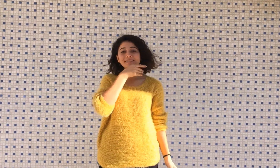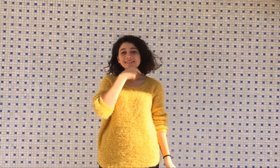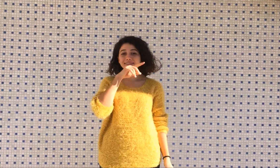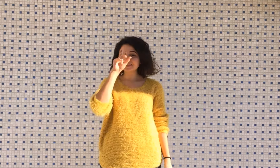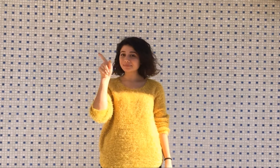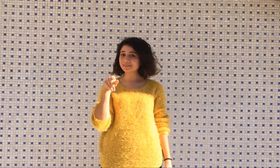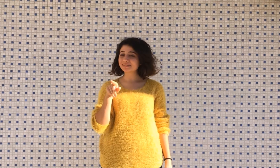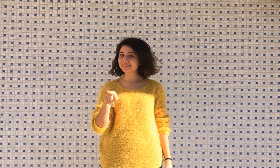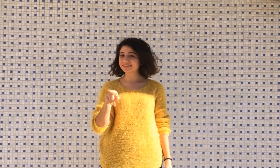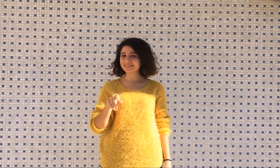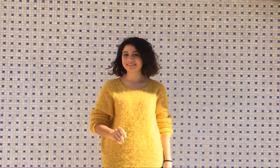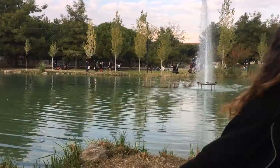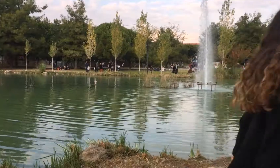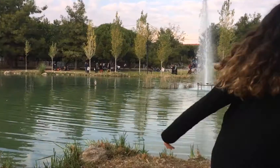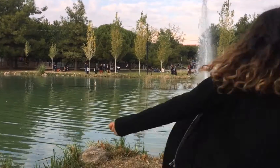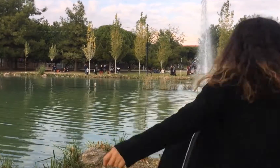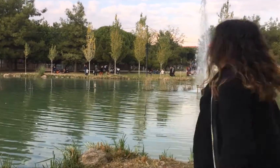yaşlanır mısın?